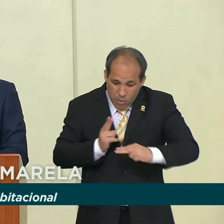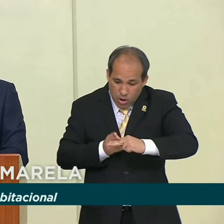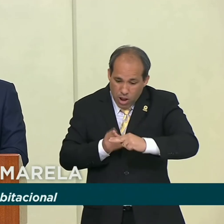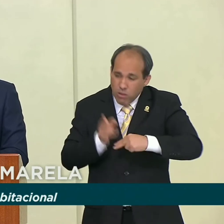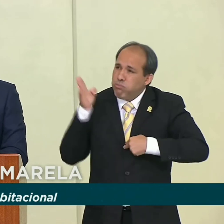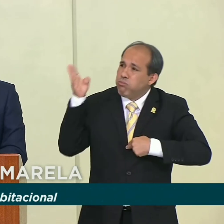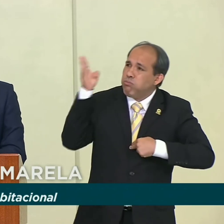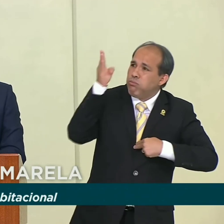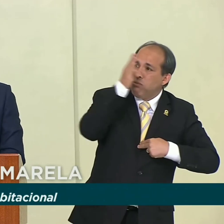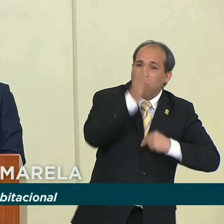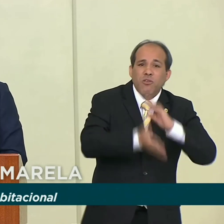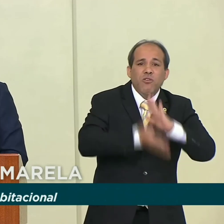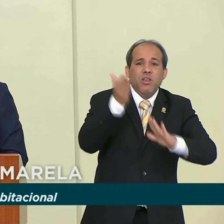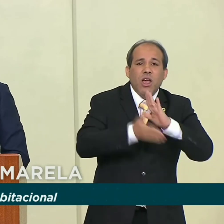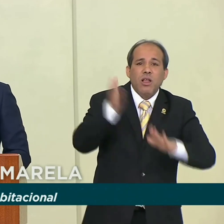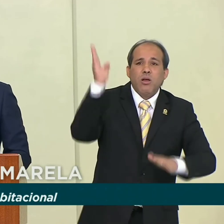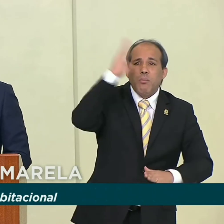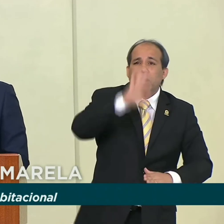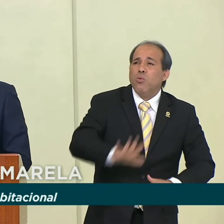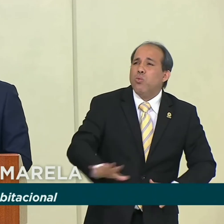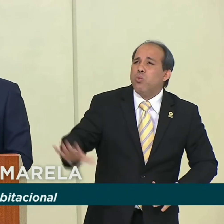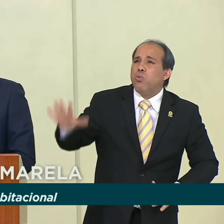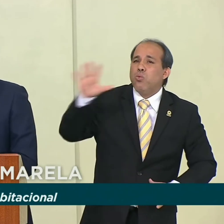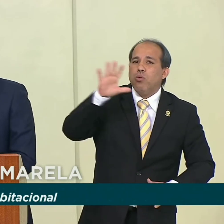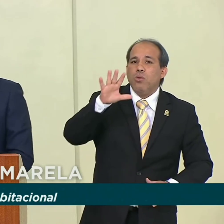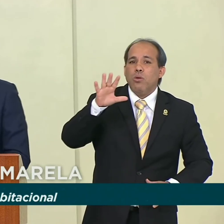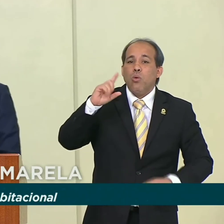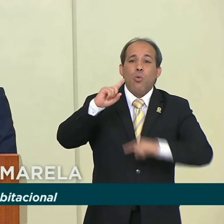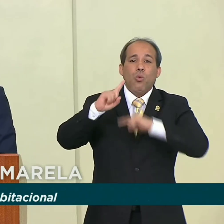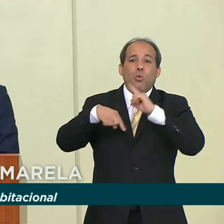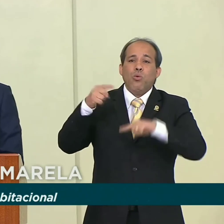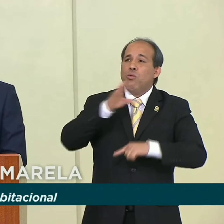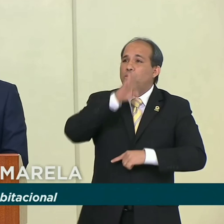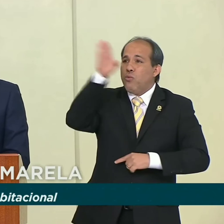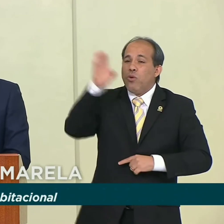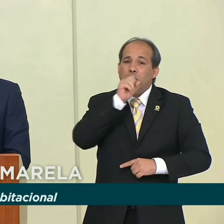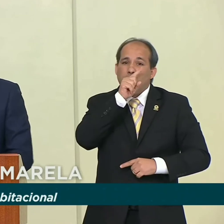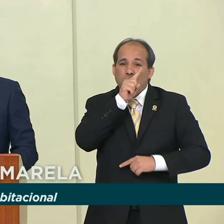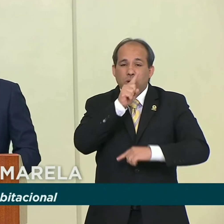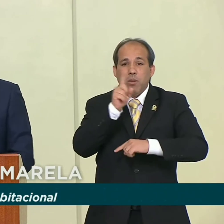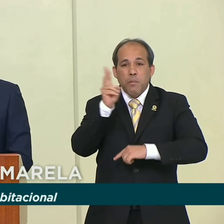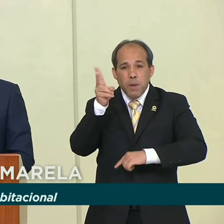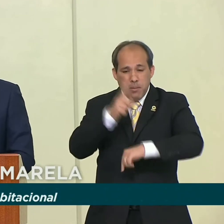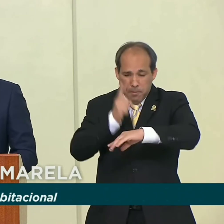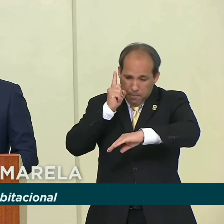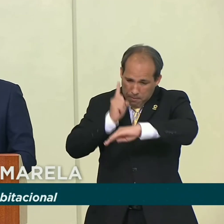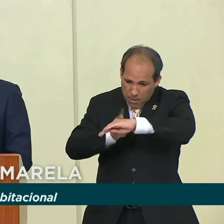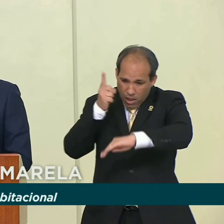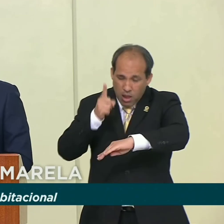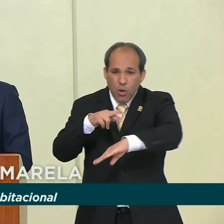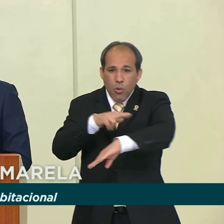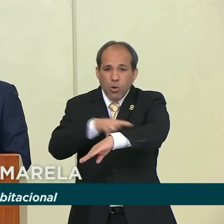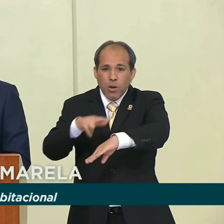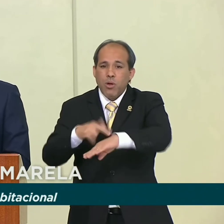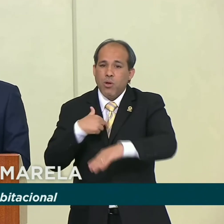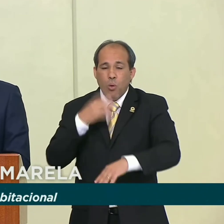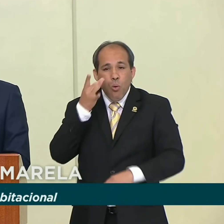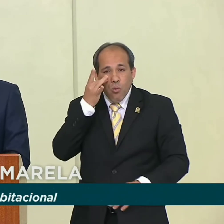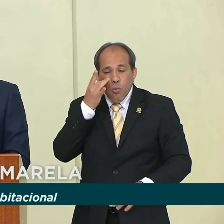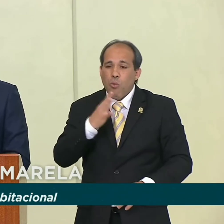no segundo final de semana a gente já tava em Roraima e eu conheci pacaraima